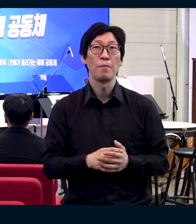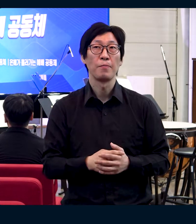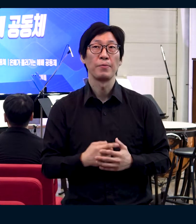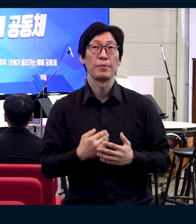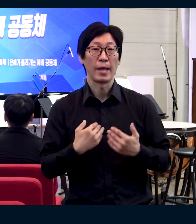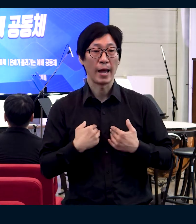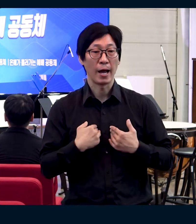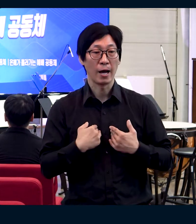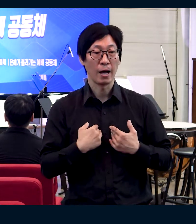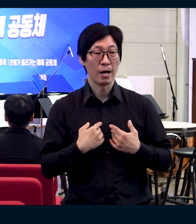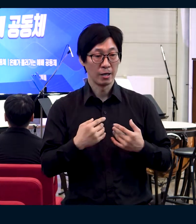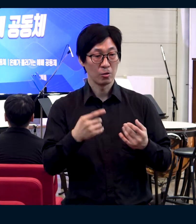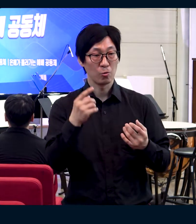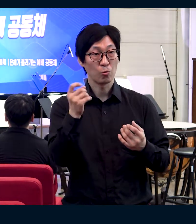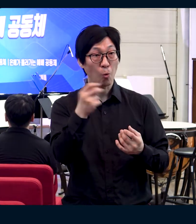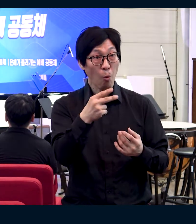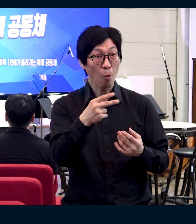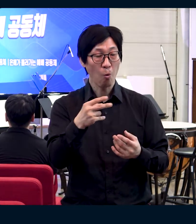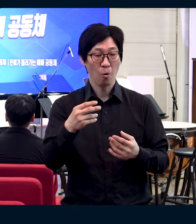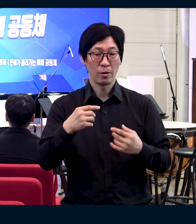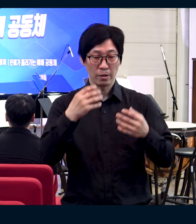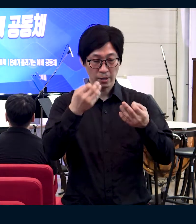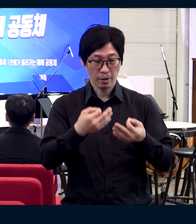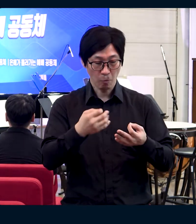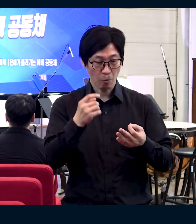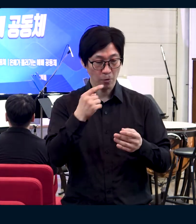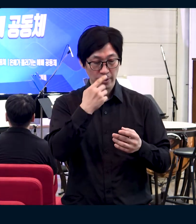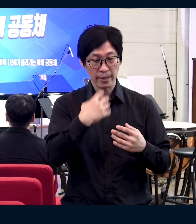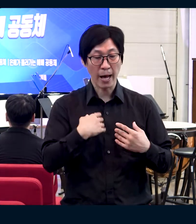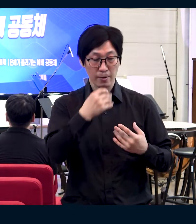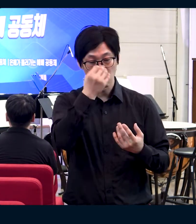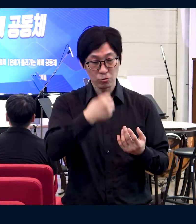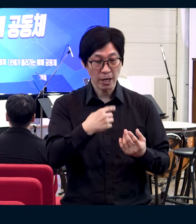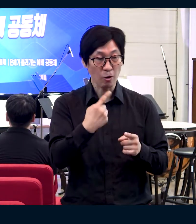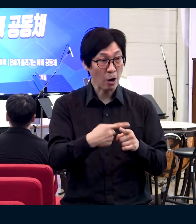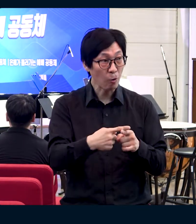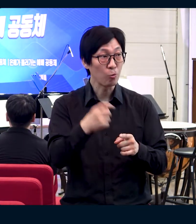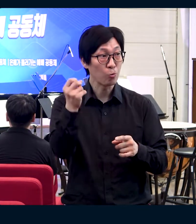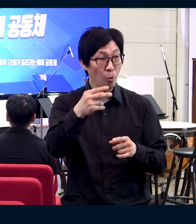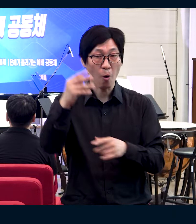자기가 자기를 기만하는 것 정도가 아니라 하나님을 기만한다는 사실을.